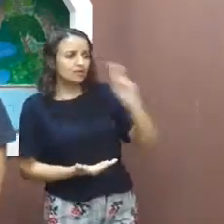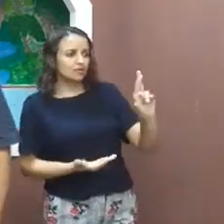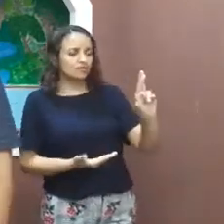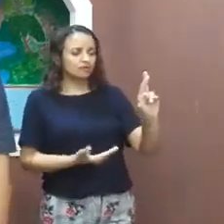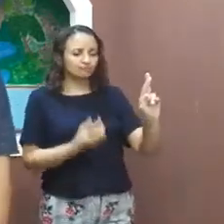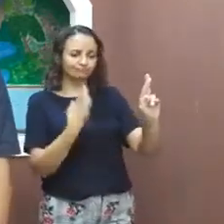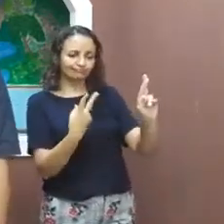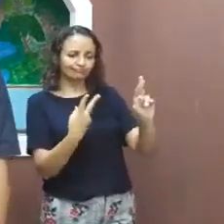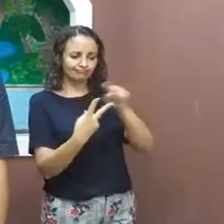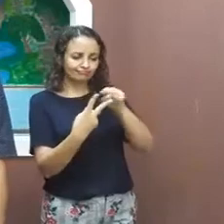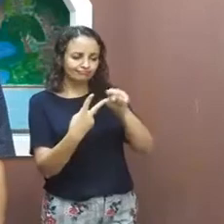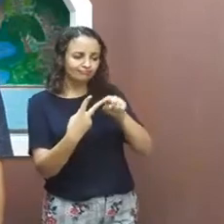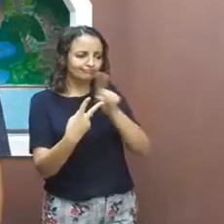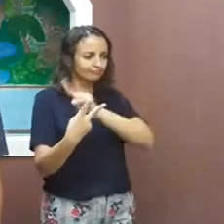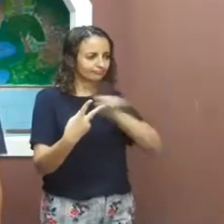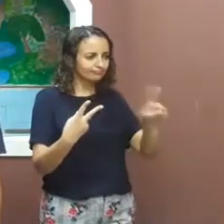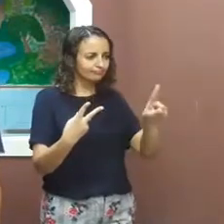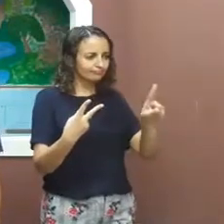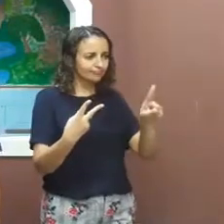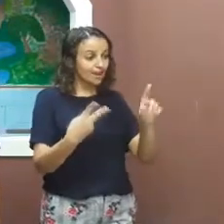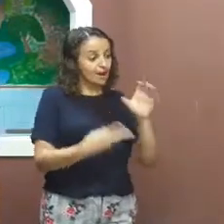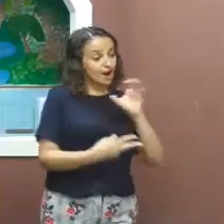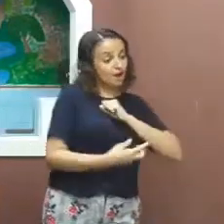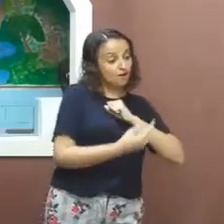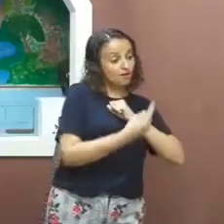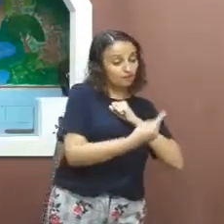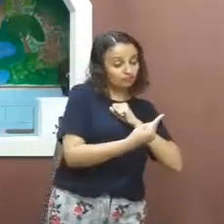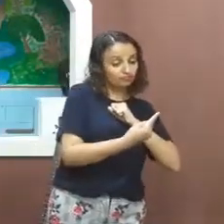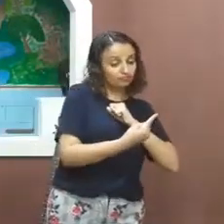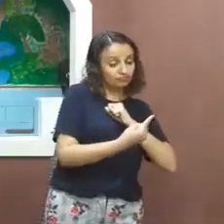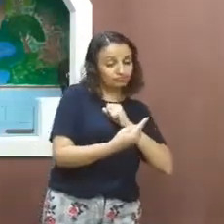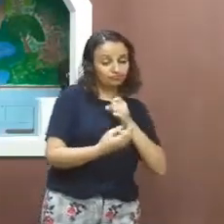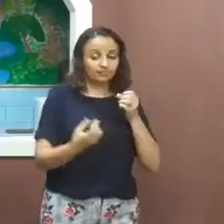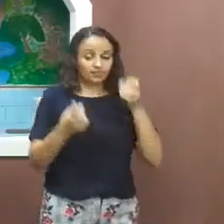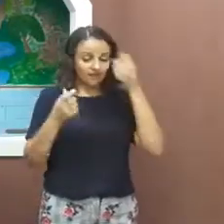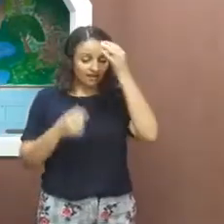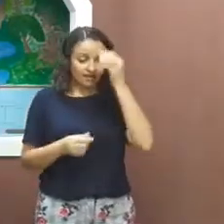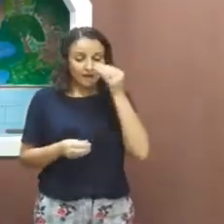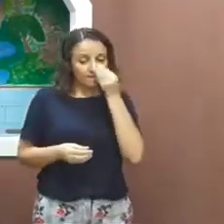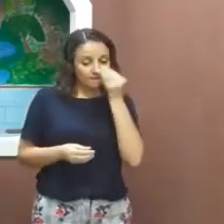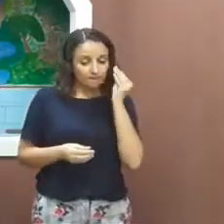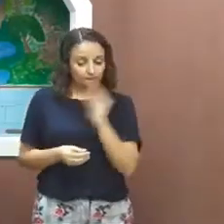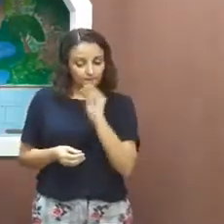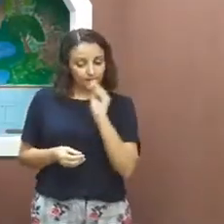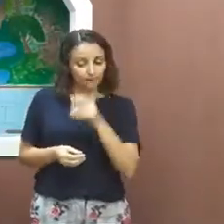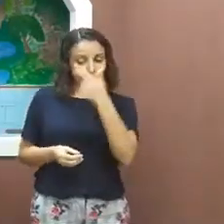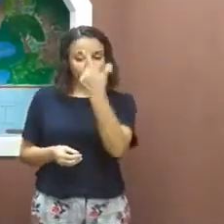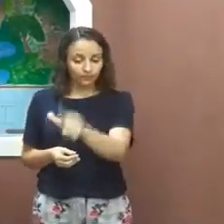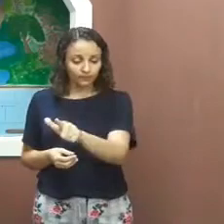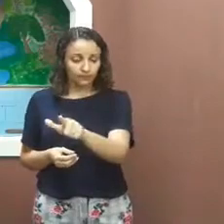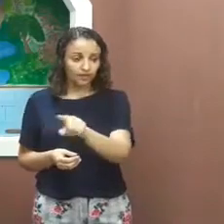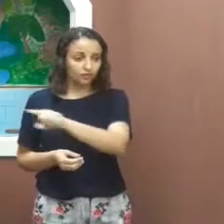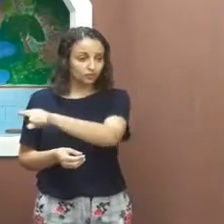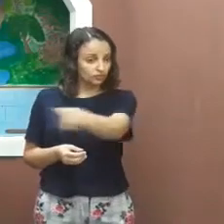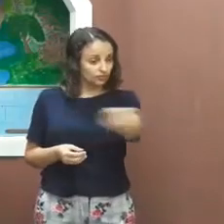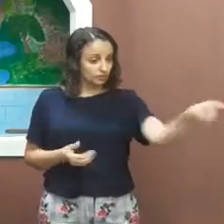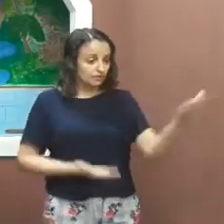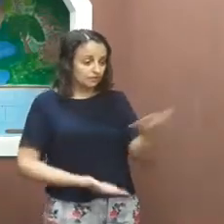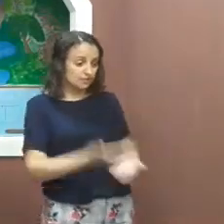outro, e se dedicará a um e desprezará a outro. Vocês não podem servir a Deus e